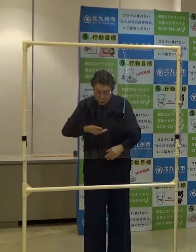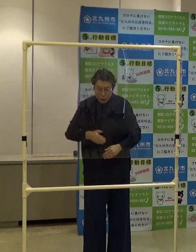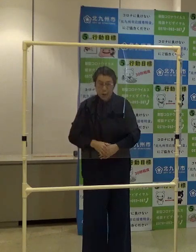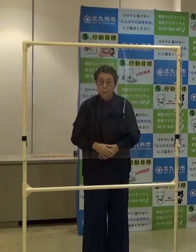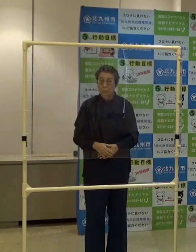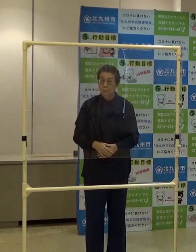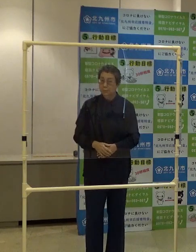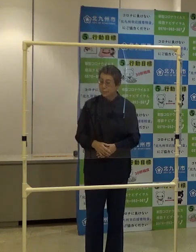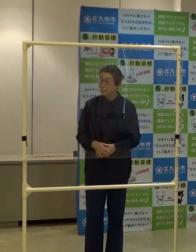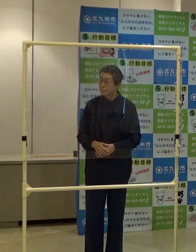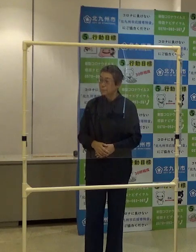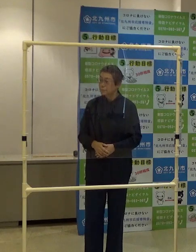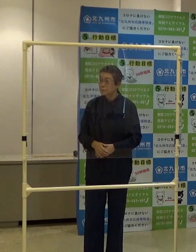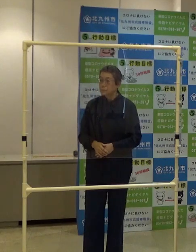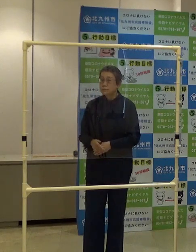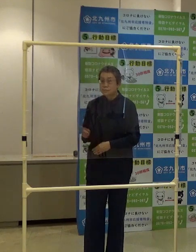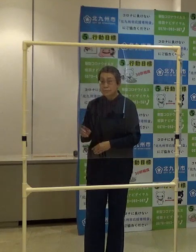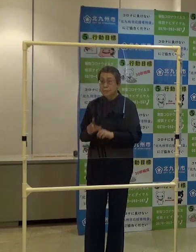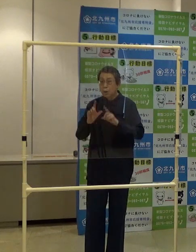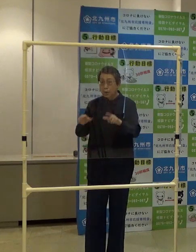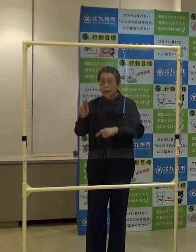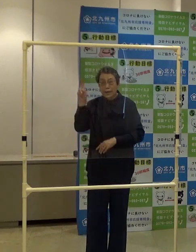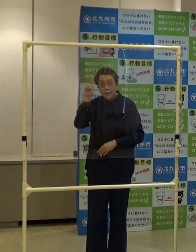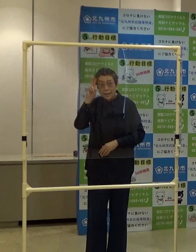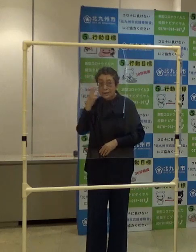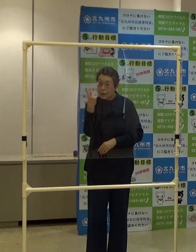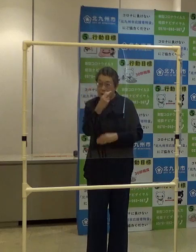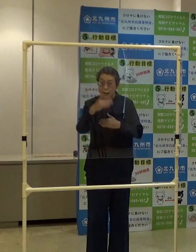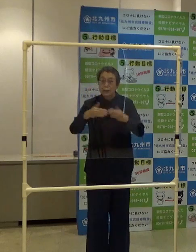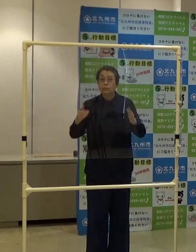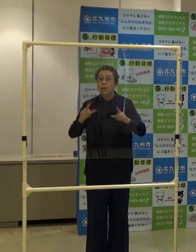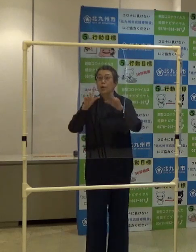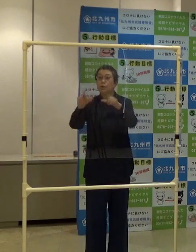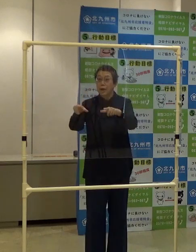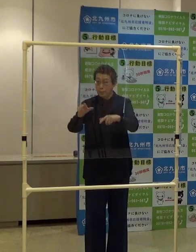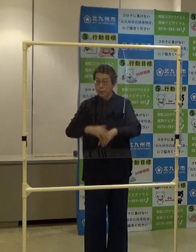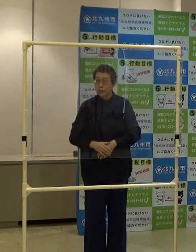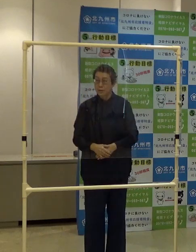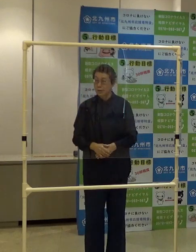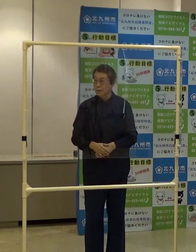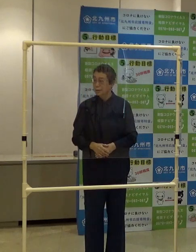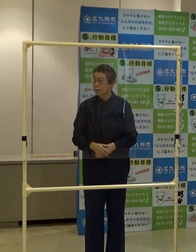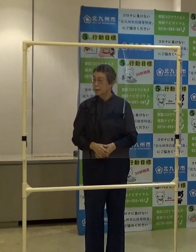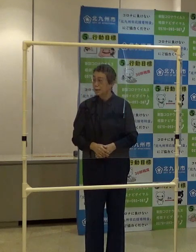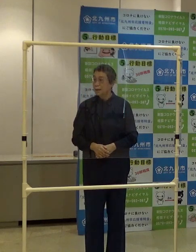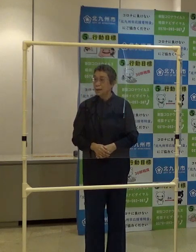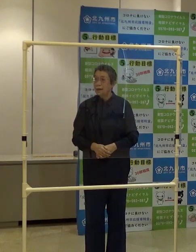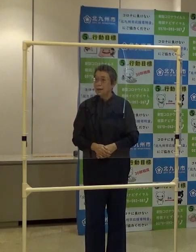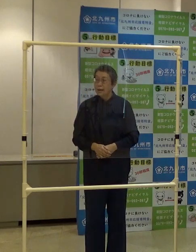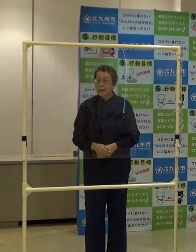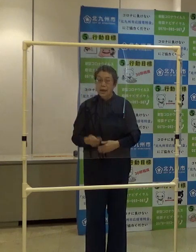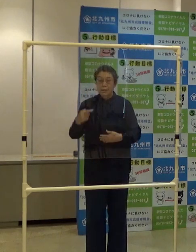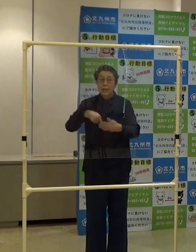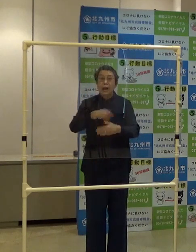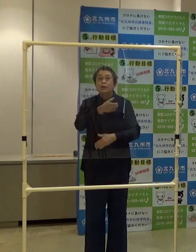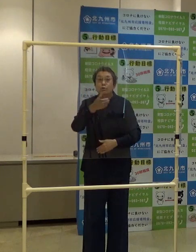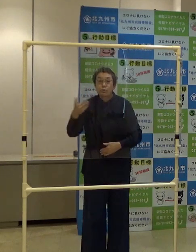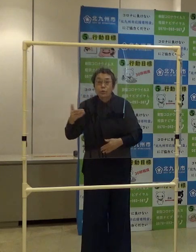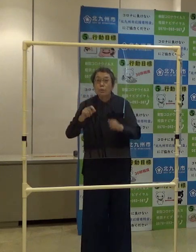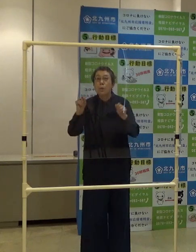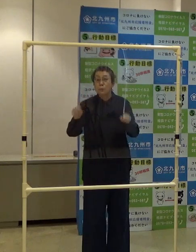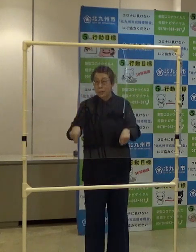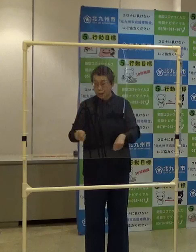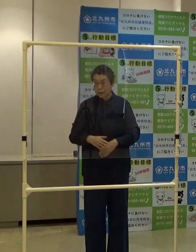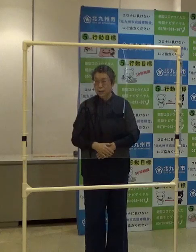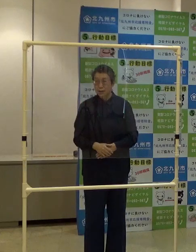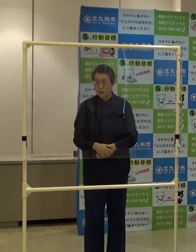内 水氾濫を想定した内水ハザードマップの作成 という のを考え ています。危機管理室、外水ではなくて内水の方